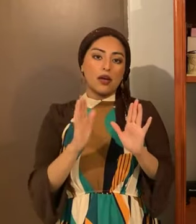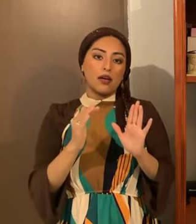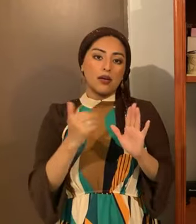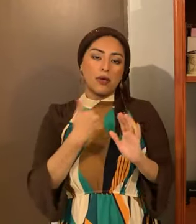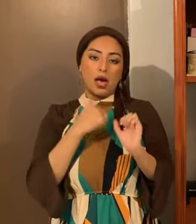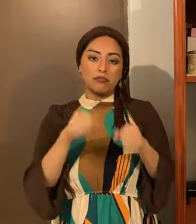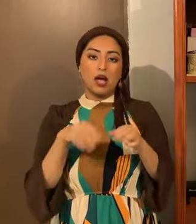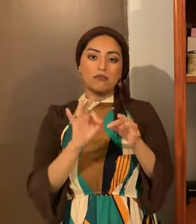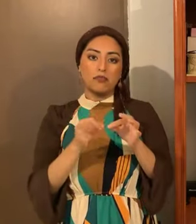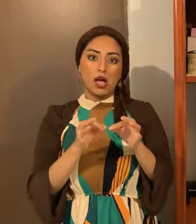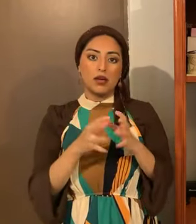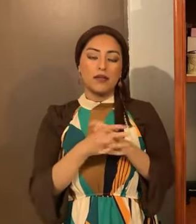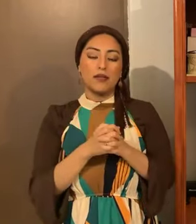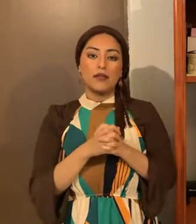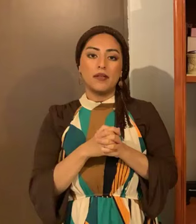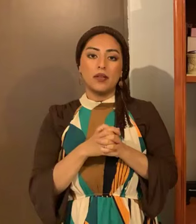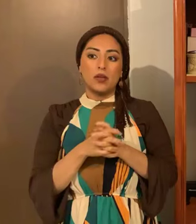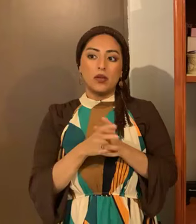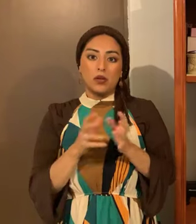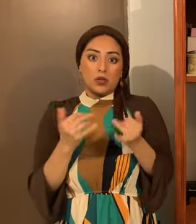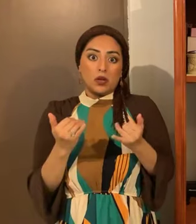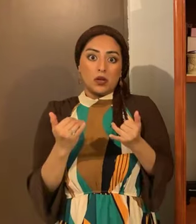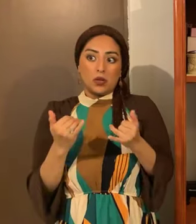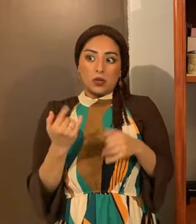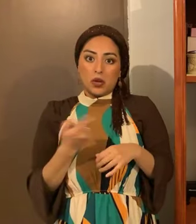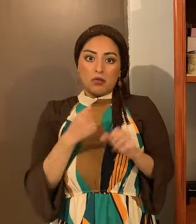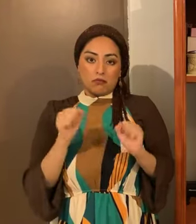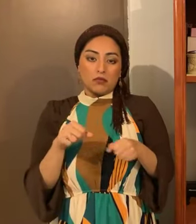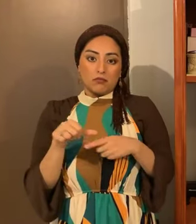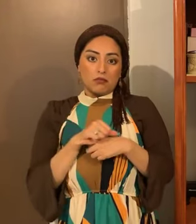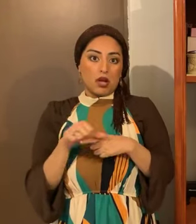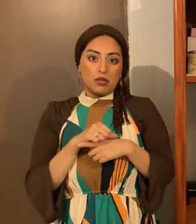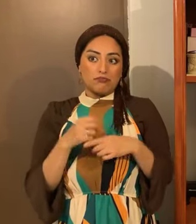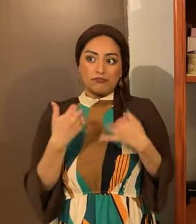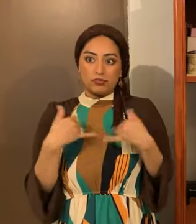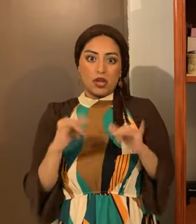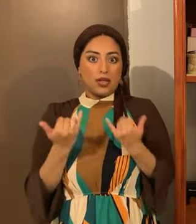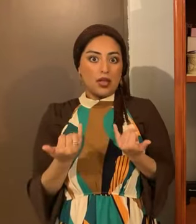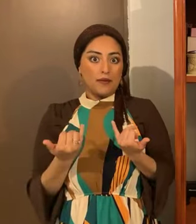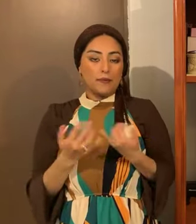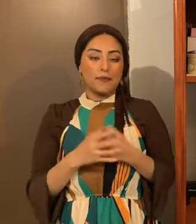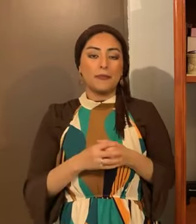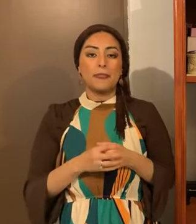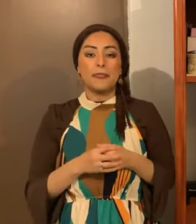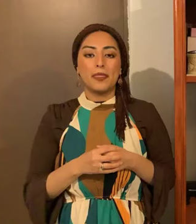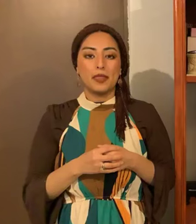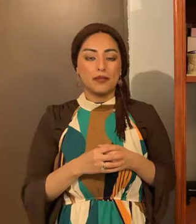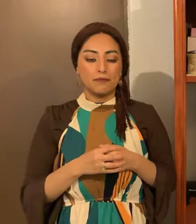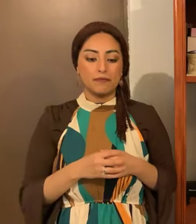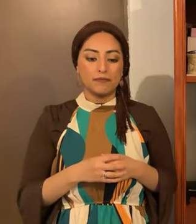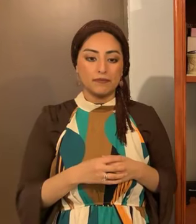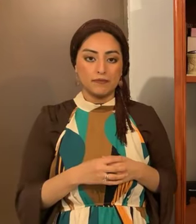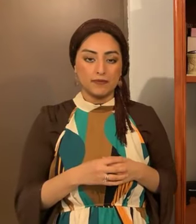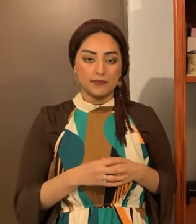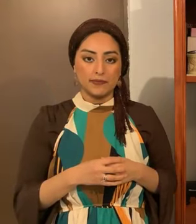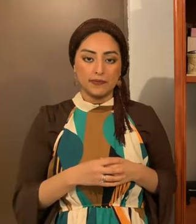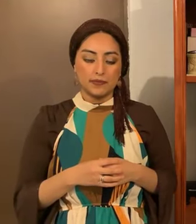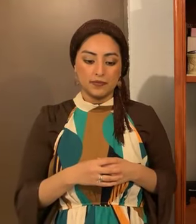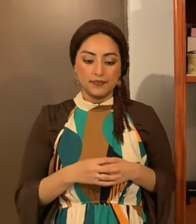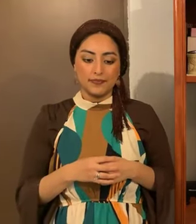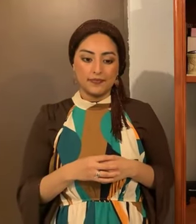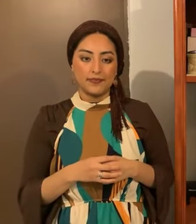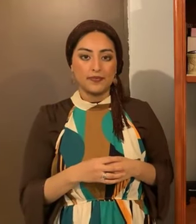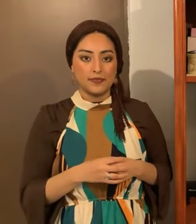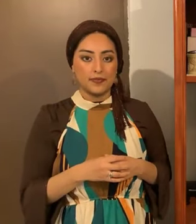interpretativas, y que obviamente al día de hoy las podemos hacer, y indudablemente las seguimos haciendo, ¿no? Aunque a veces de una manera inconsciente. Pero